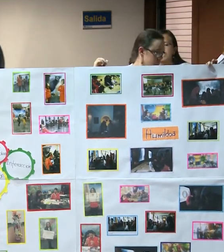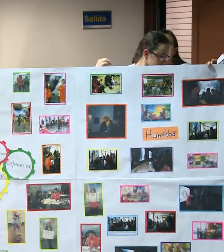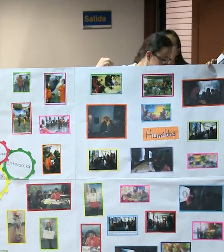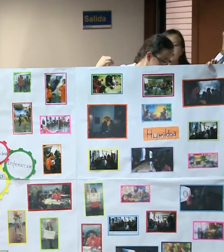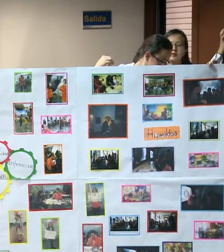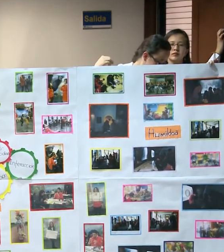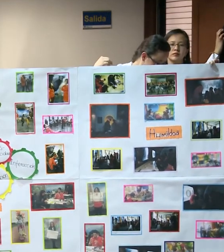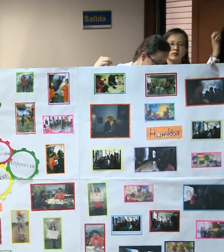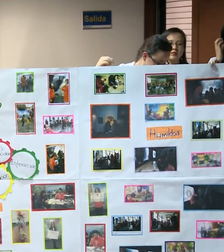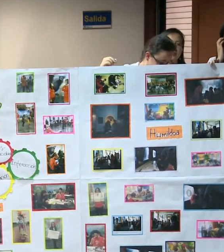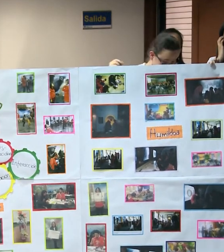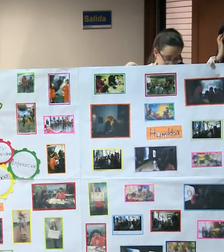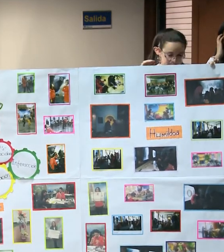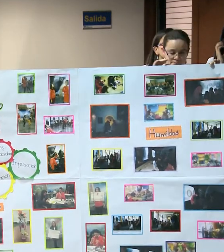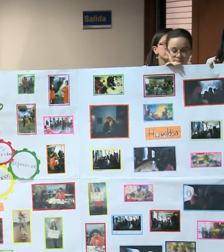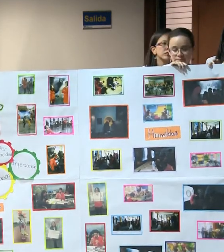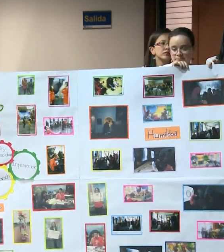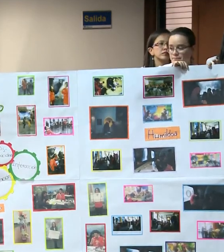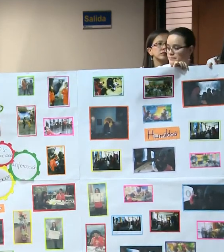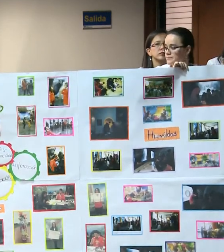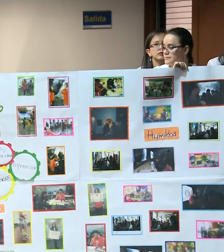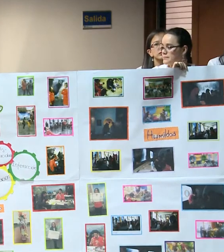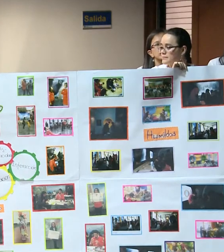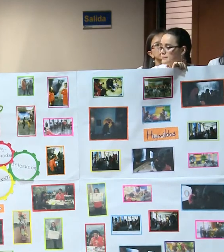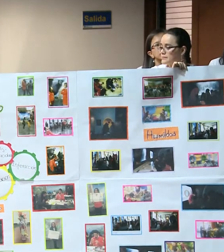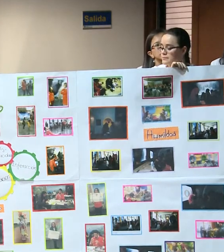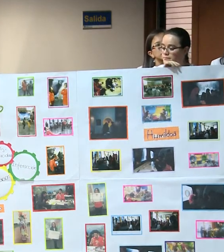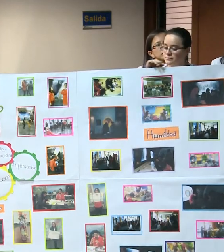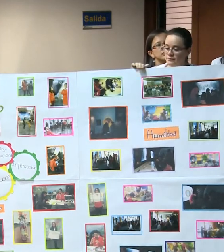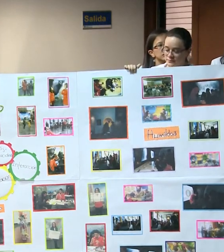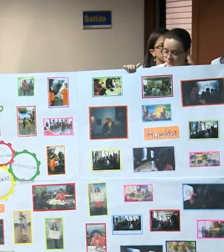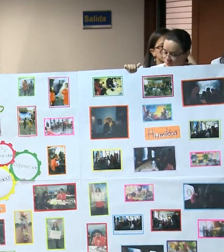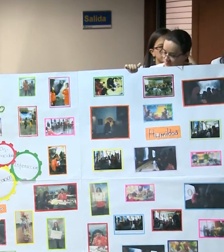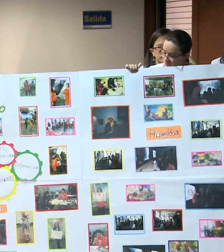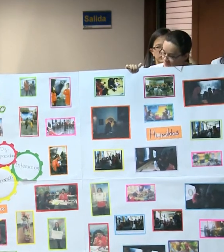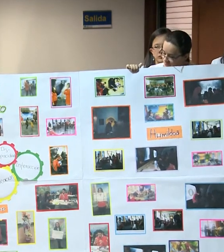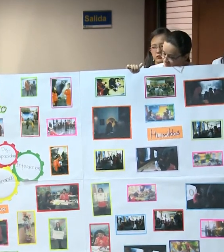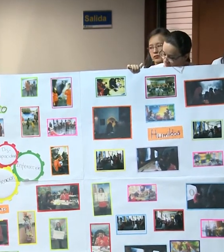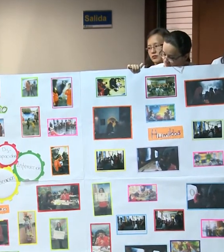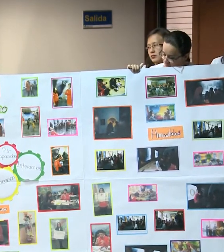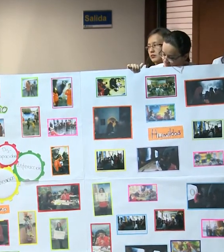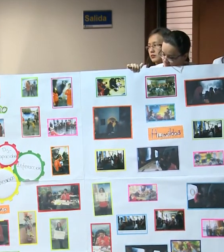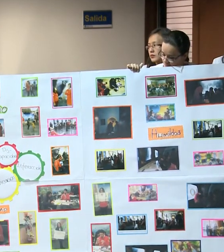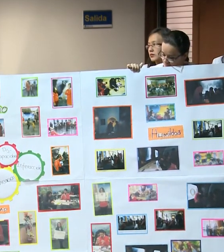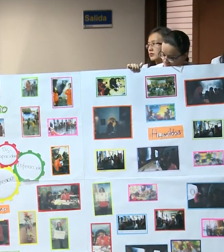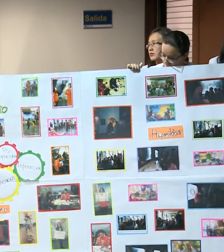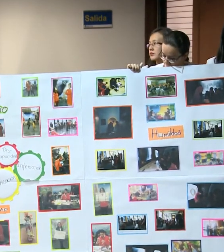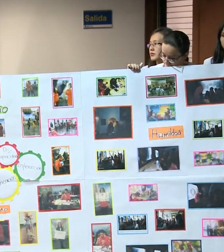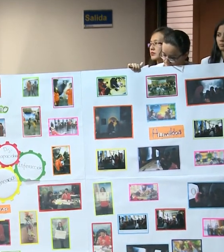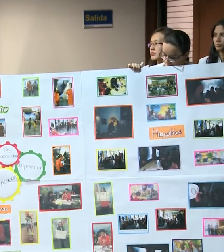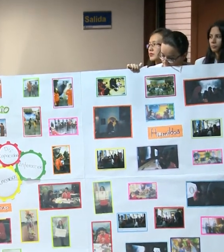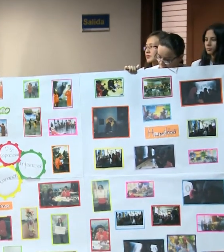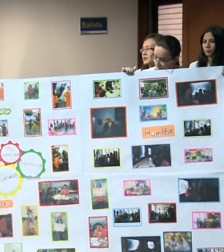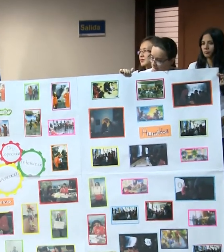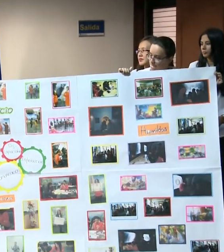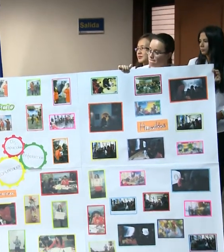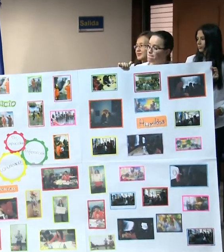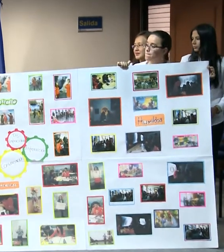En el cambio, pues no. En algunos funcionarios sí hubo como ese tránsito a considerar pues la